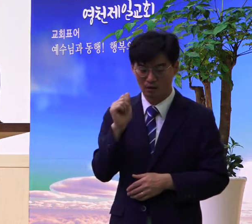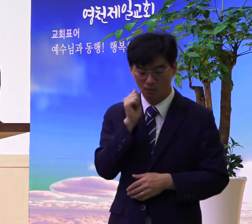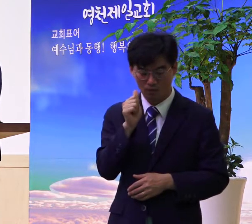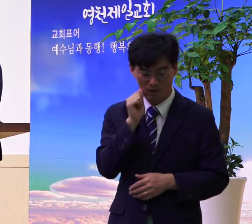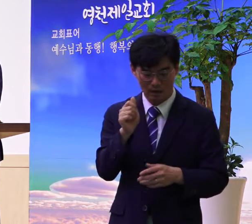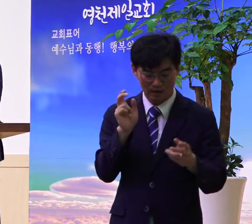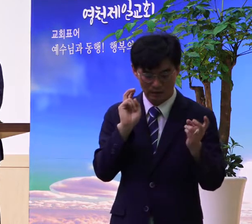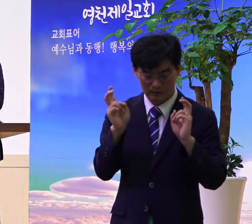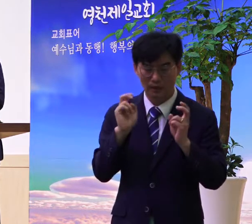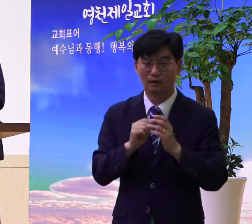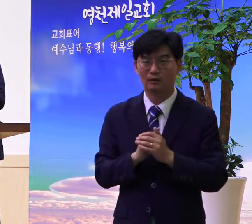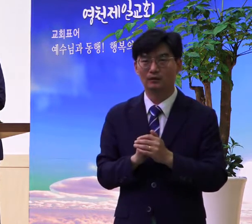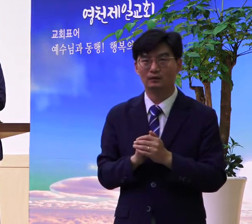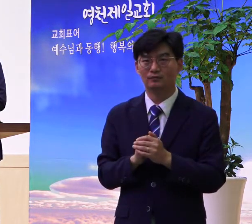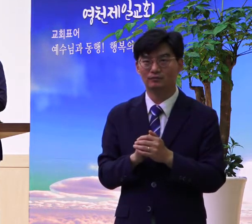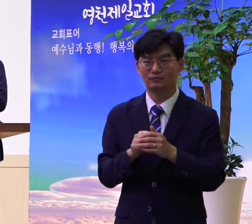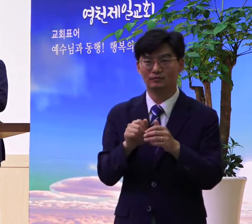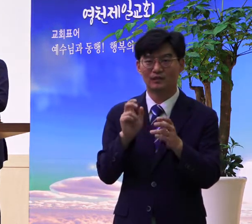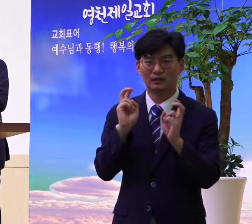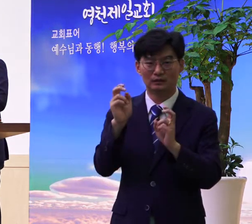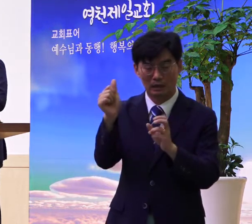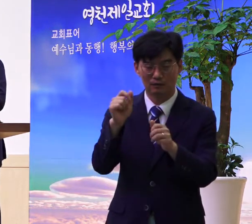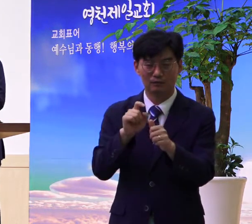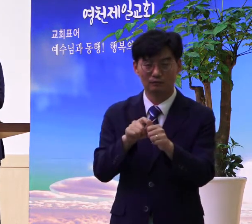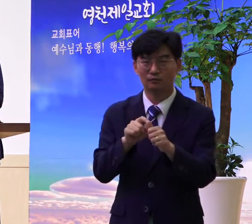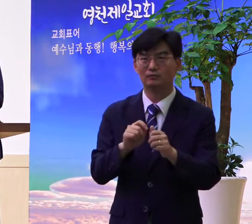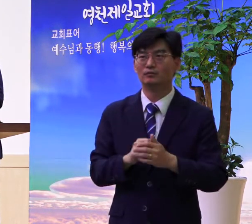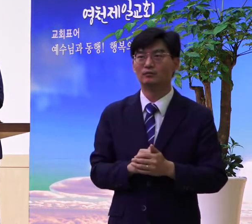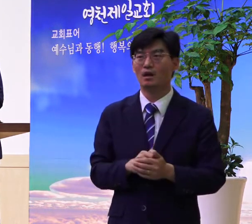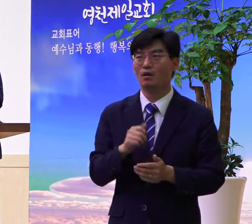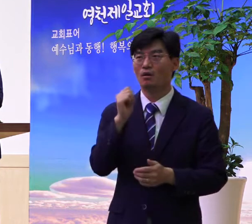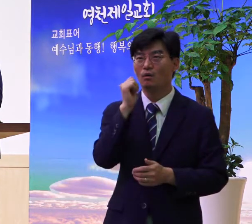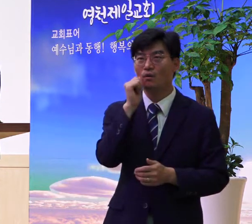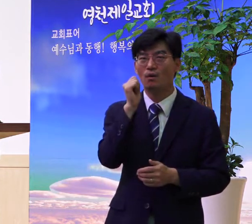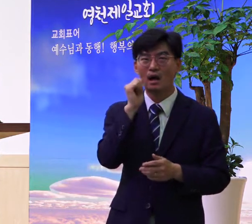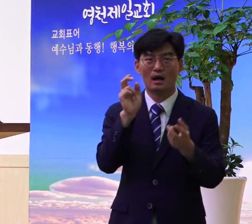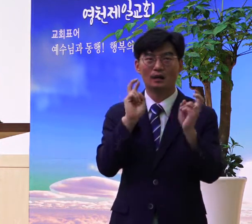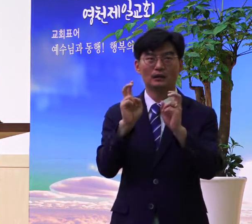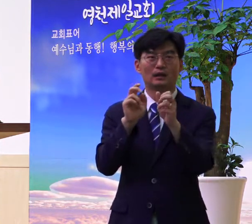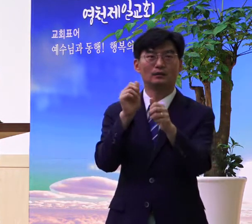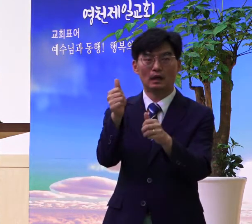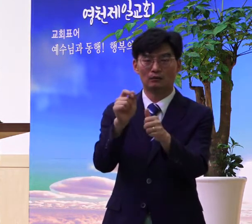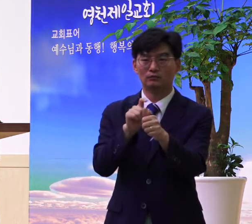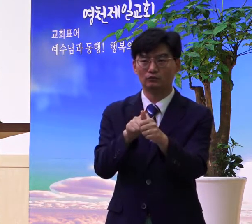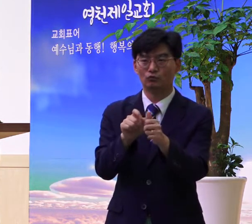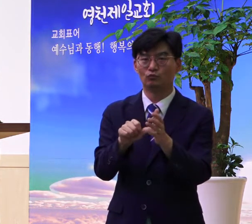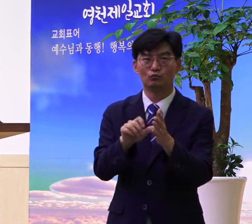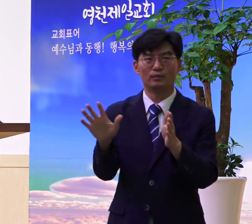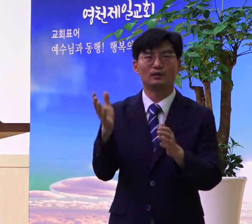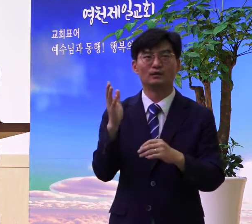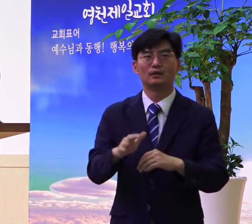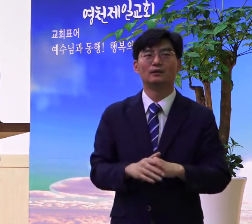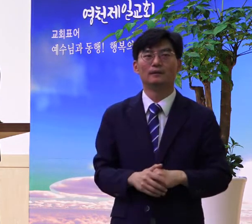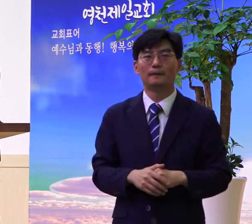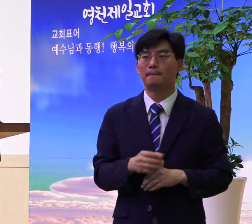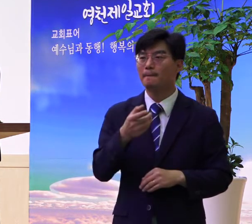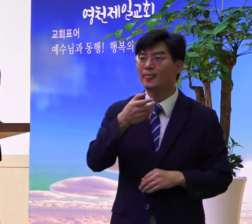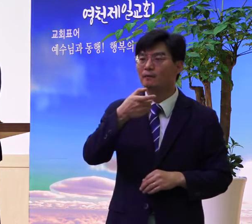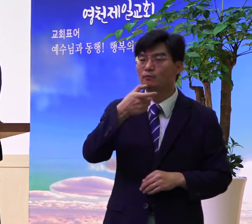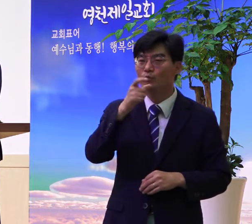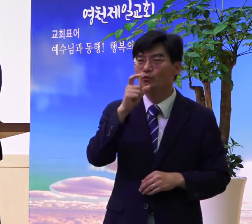있습니다. 우드워프라고 하는 분이 계신데 이분이 코카콜라 회사의 전설적인 인물입니다. 음료수